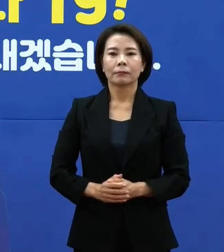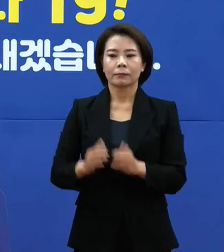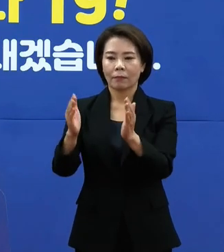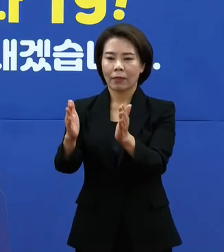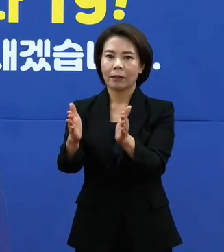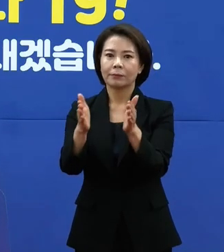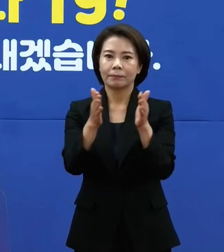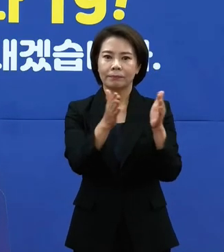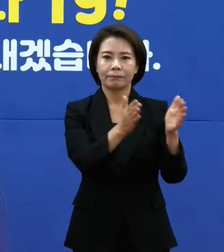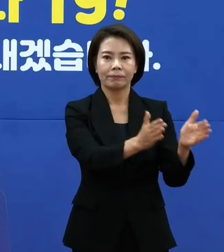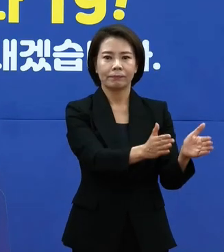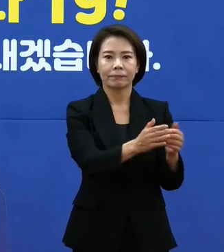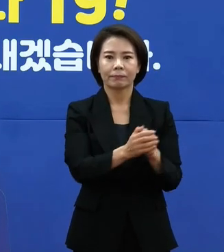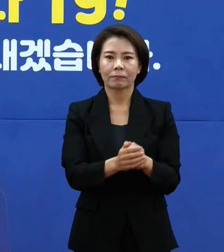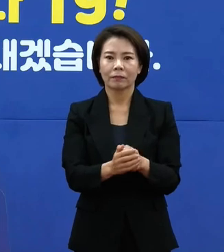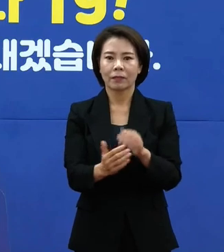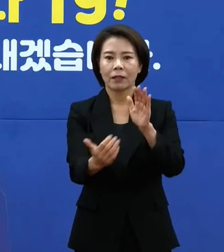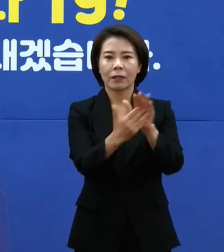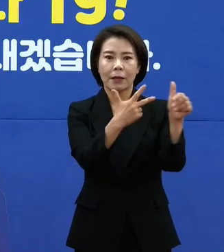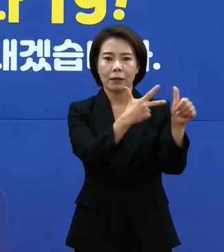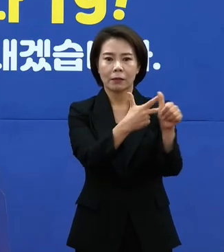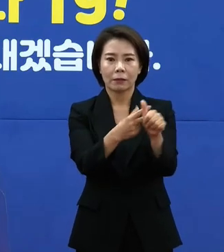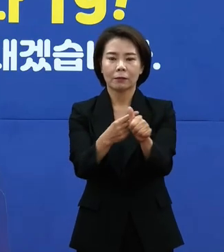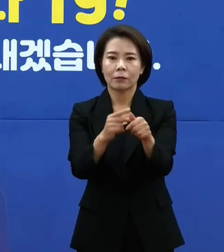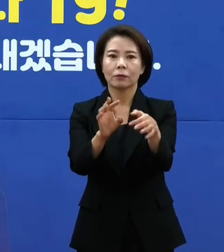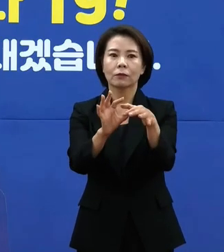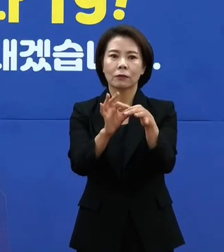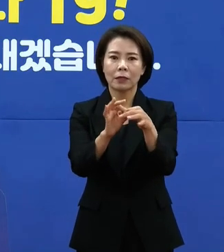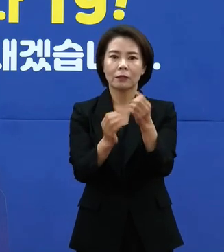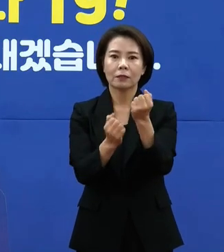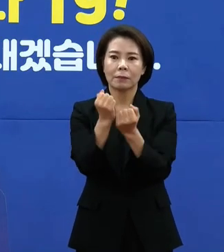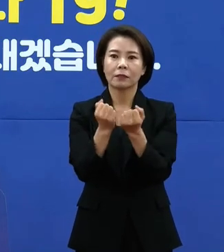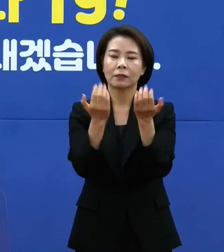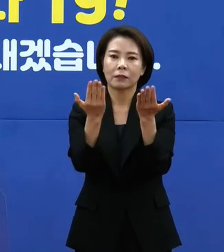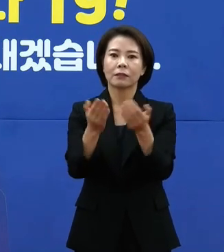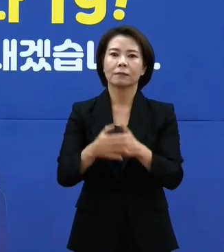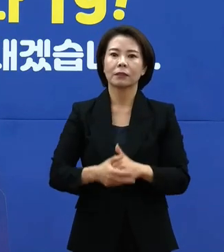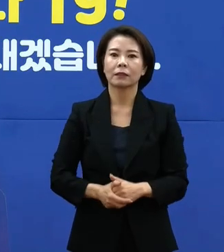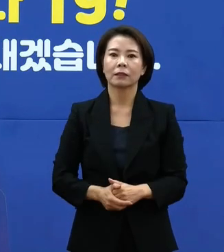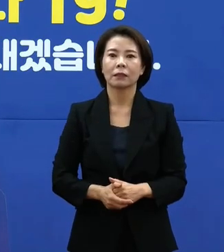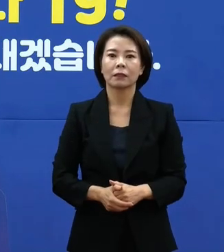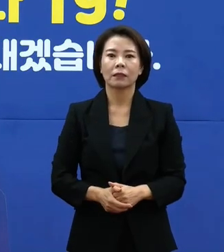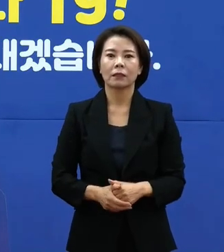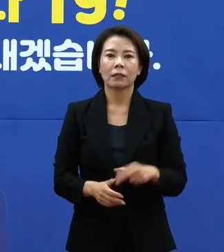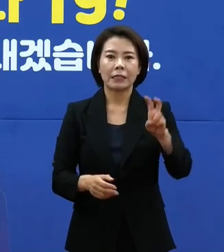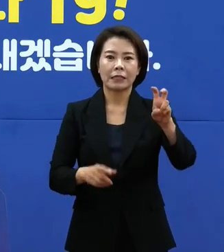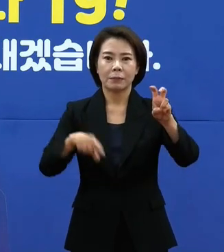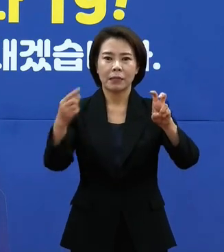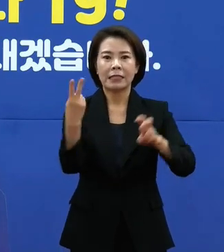다음은 예방접종 관련해서 말씀을 드리겠습니다. 20일에는